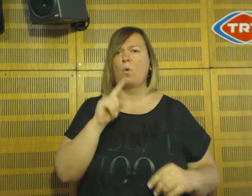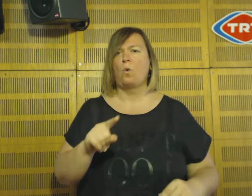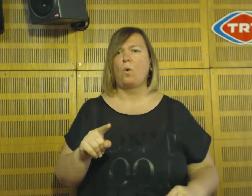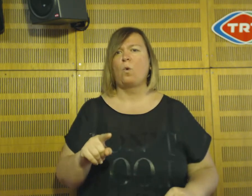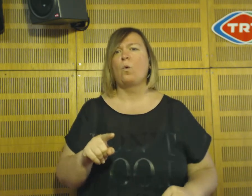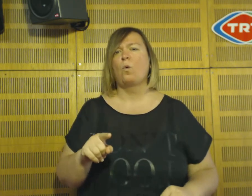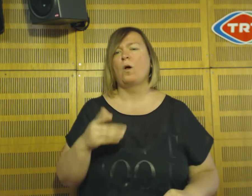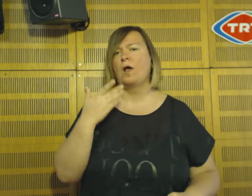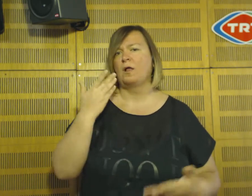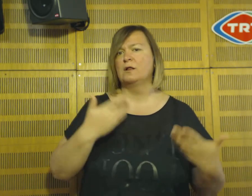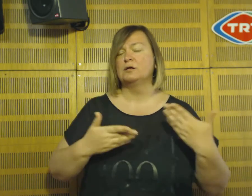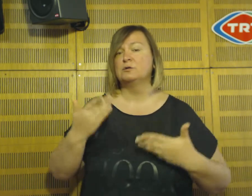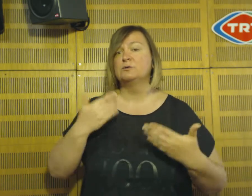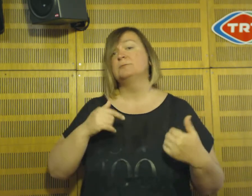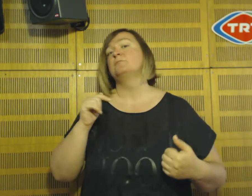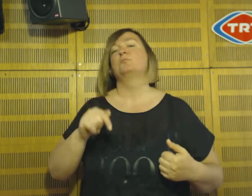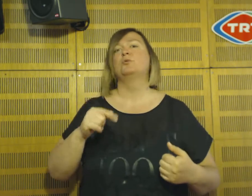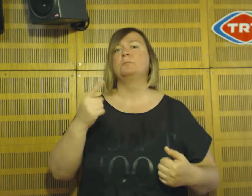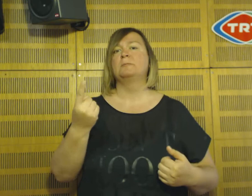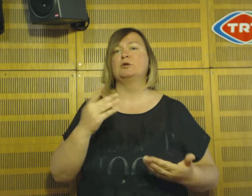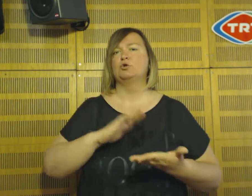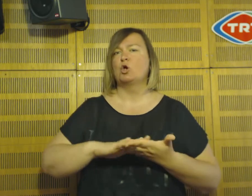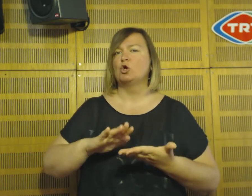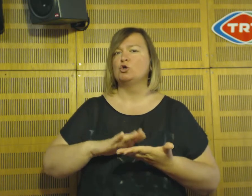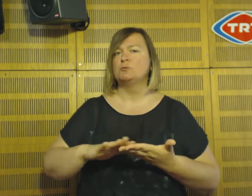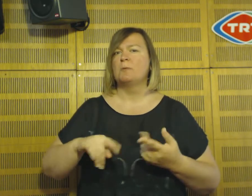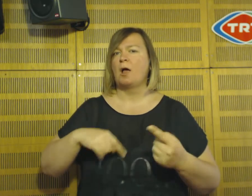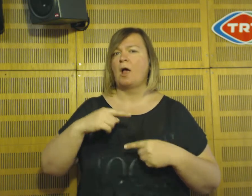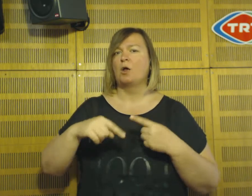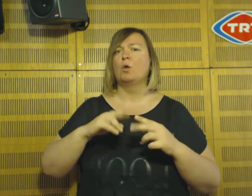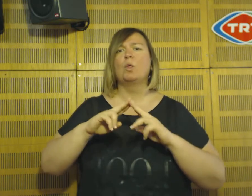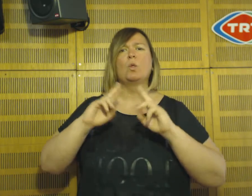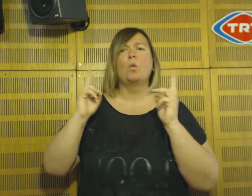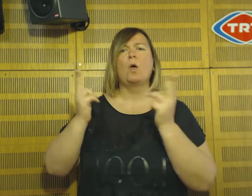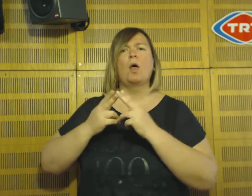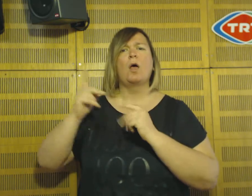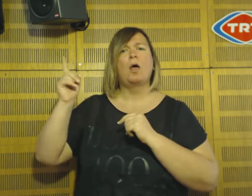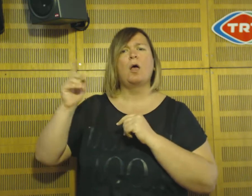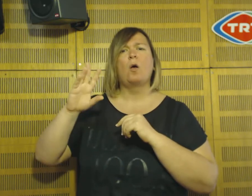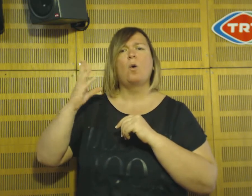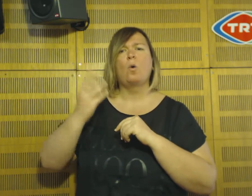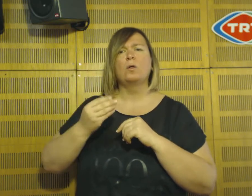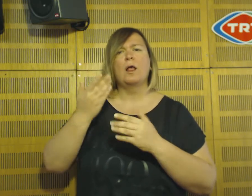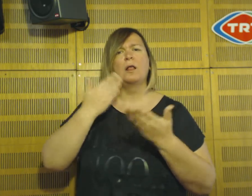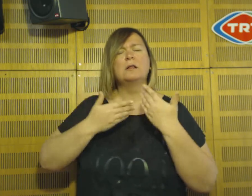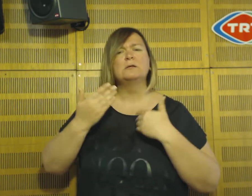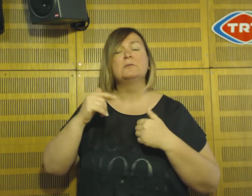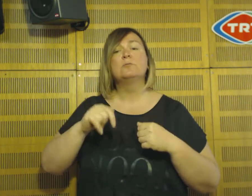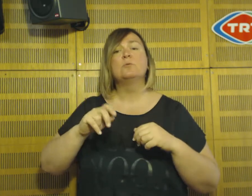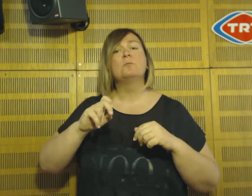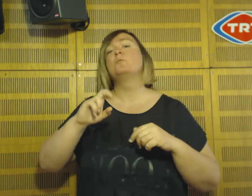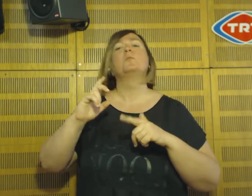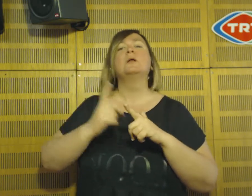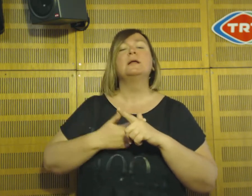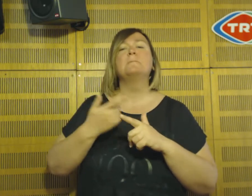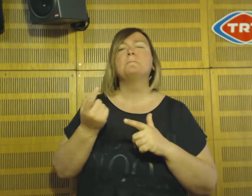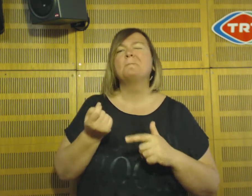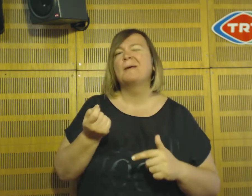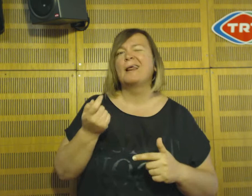yaşanmasından bahsediyorsunuz ve buna bir çözüm aranıyor. Dünyada olduğundan bahsettiniz bu projenin. Biraz onunla ilgili